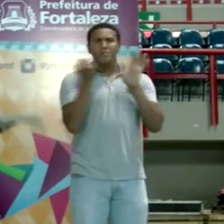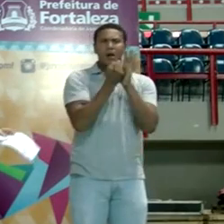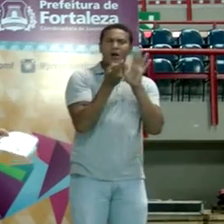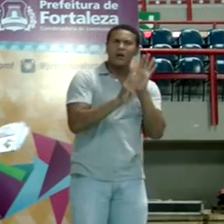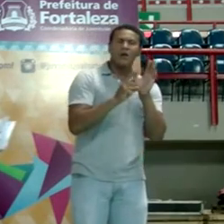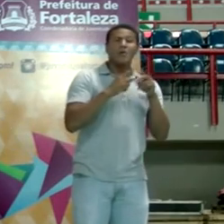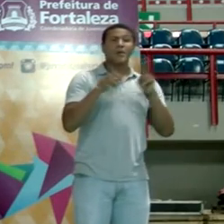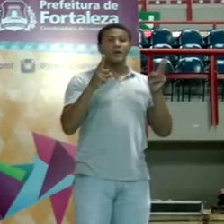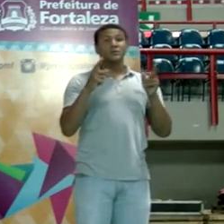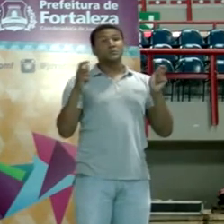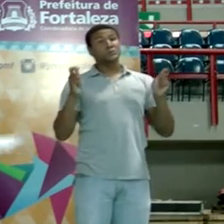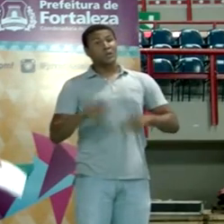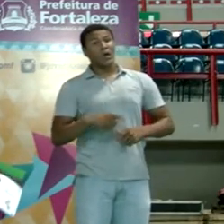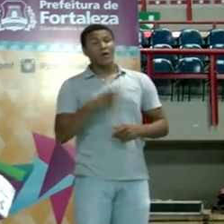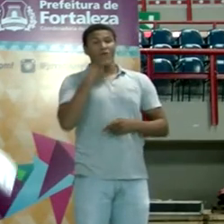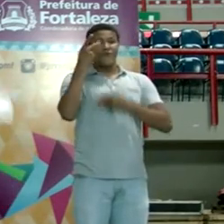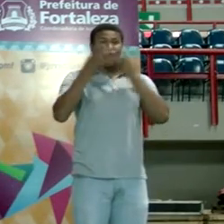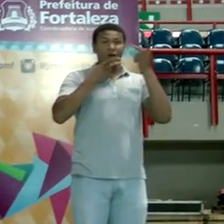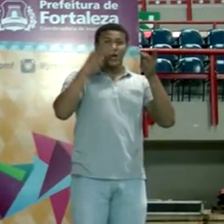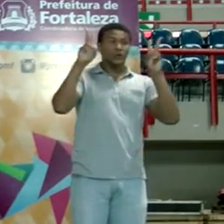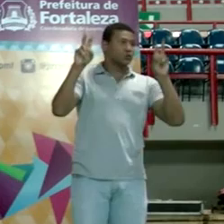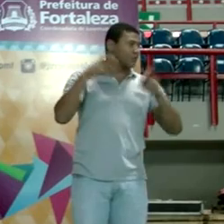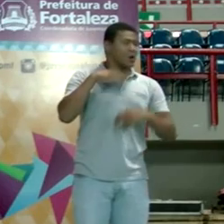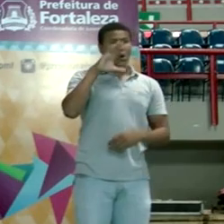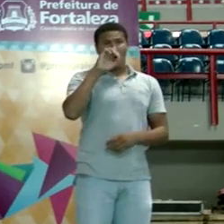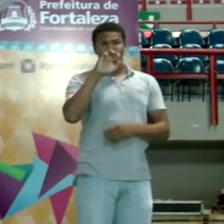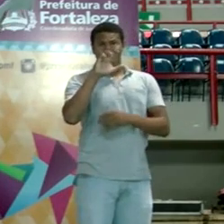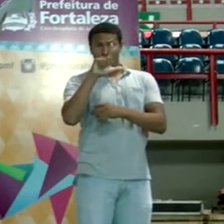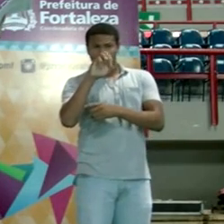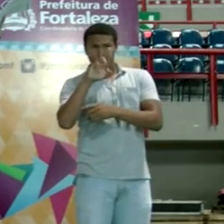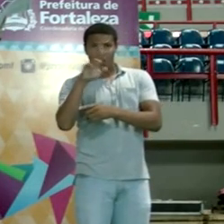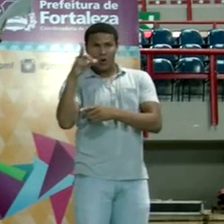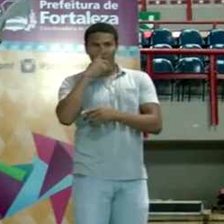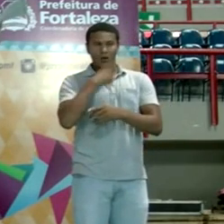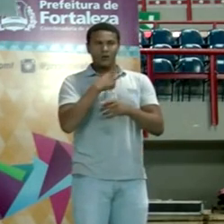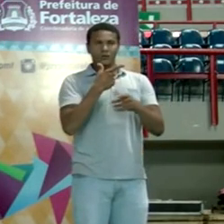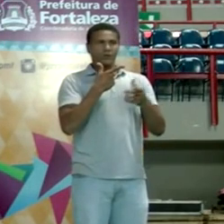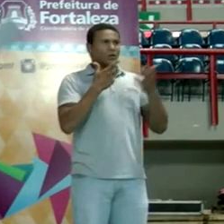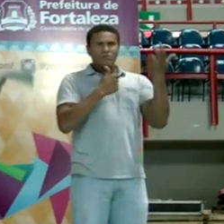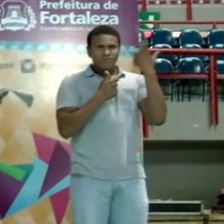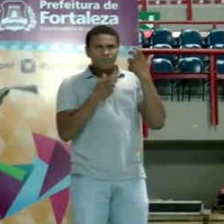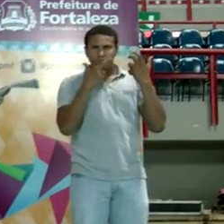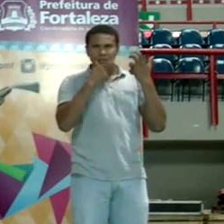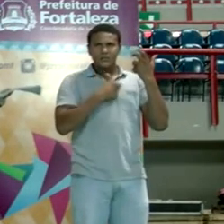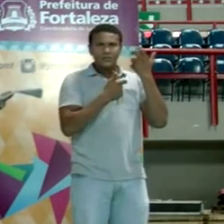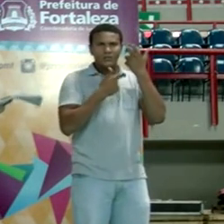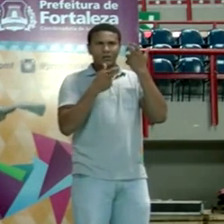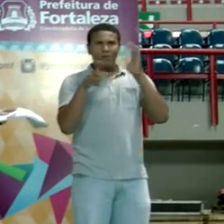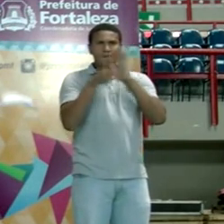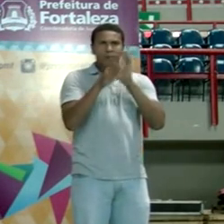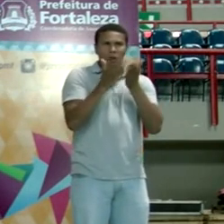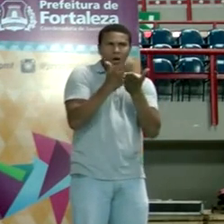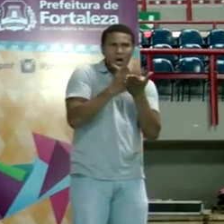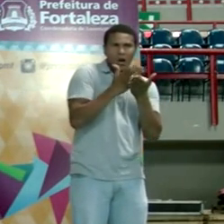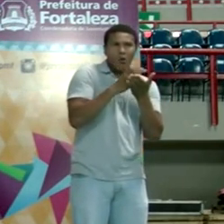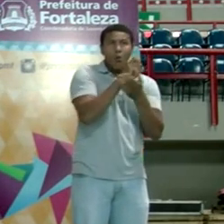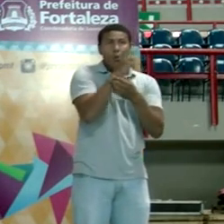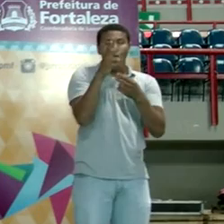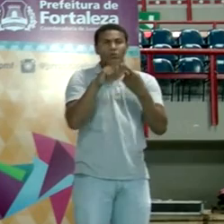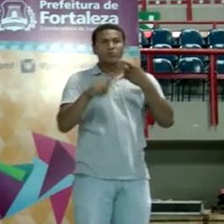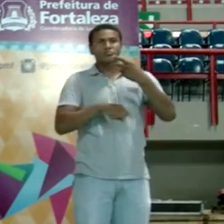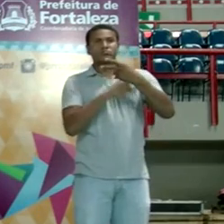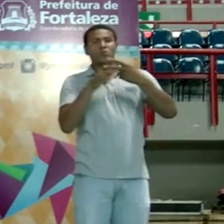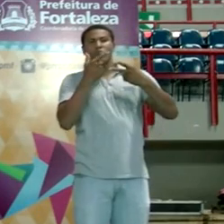mas pode cair falando sobre a construção do Collor de Mello como caçador de marajás, numa capa da revista Veja, e na outra capa da